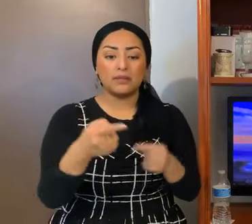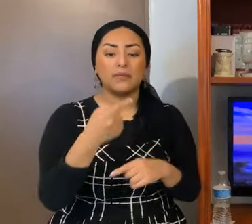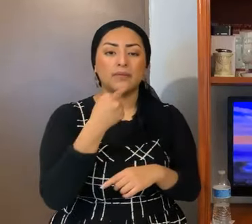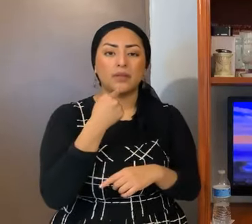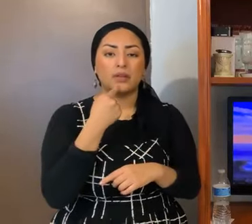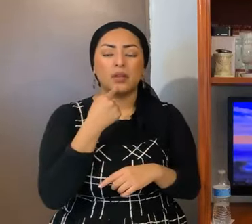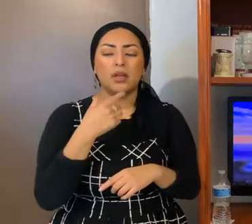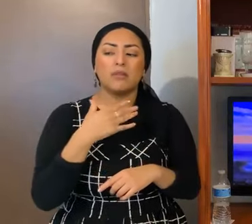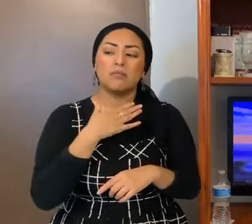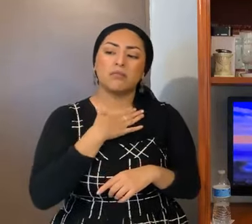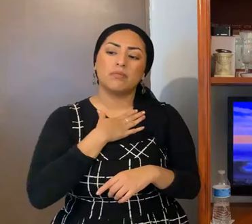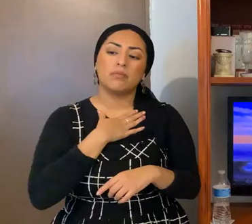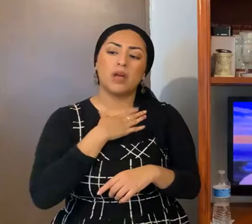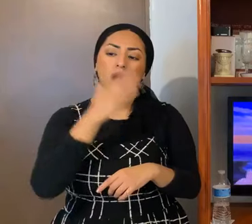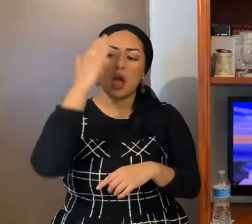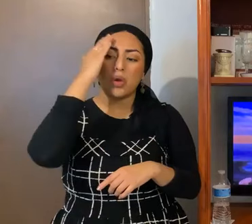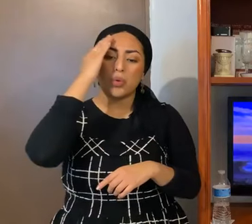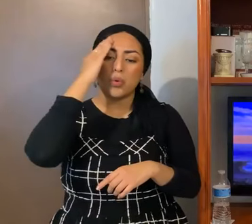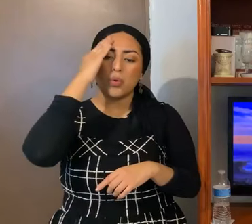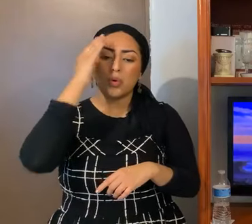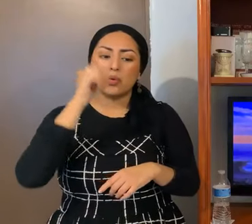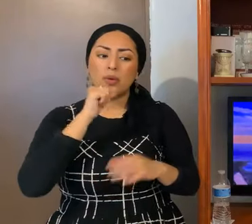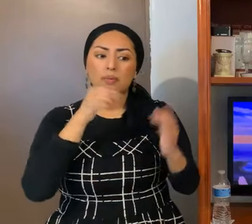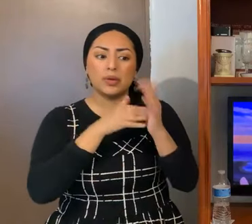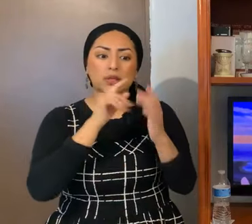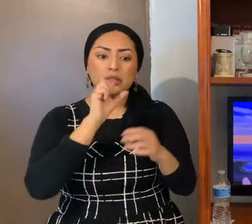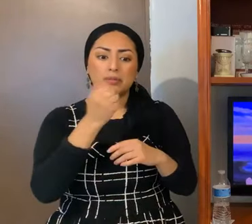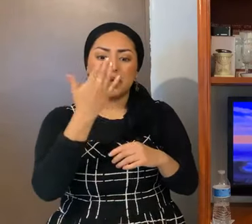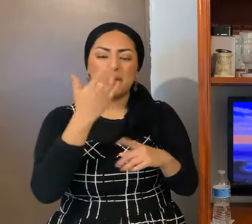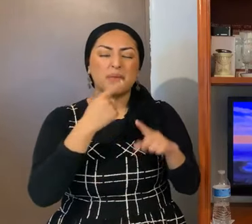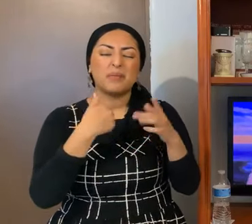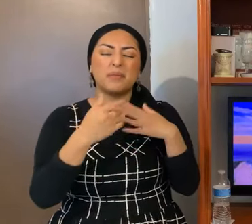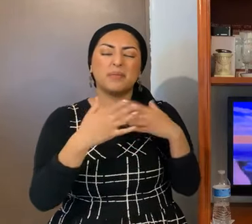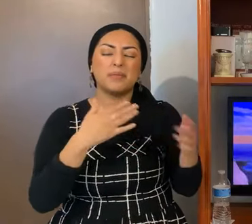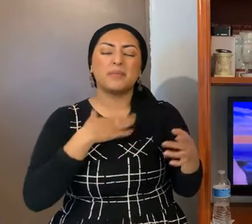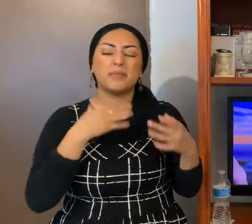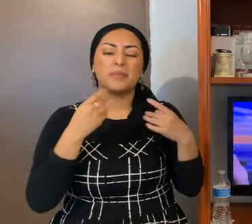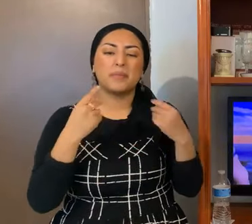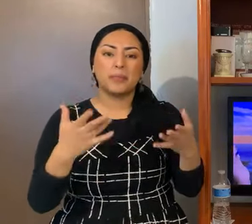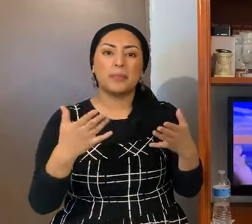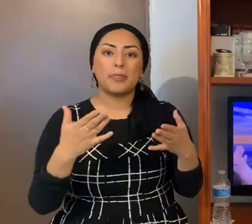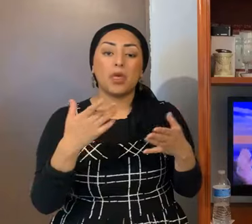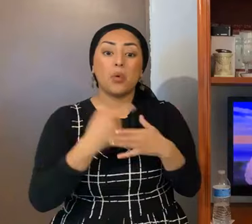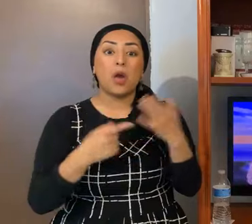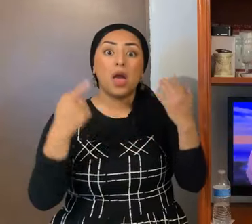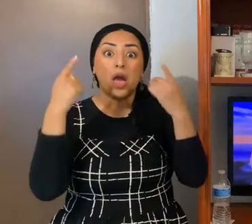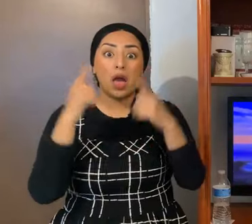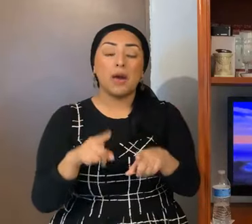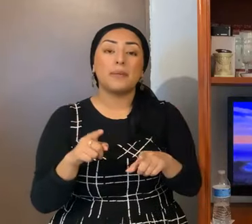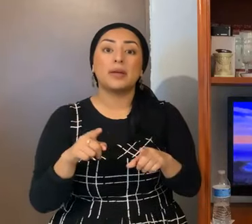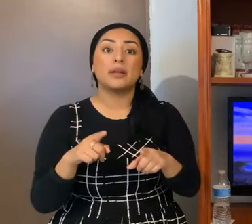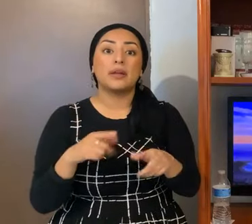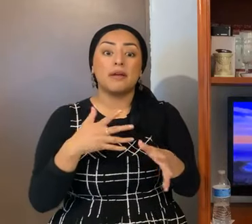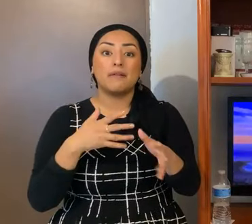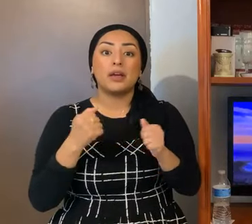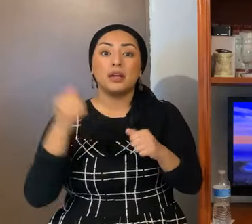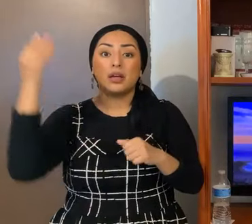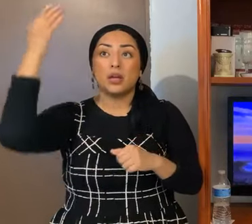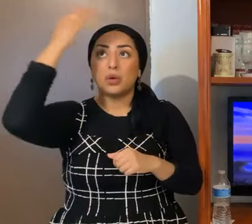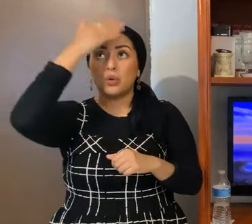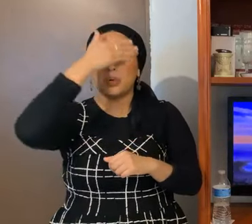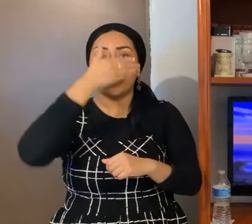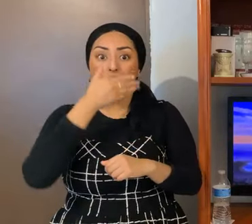bueno, yo sé que no debo de transgredir el Shabbat, pero lo transgrediré. Entonces lo que pasa es que viene inmediatamente un